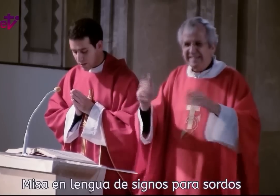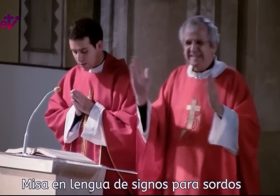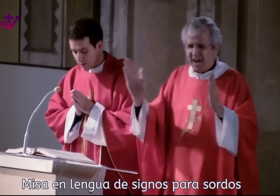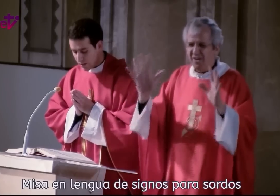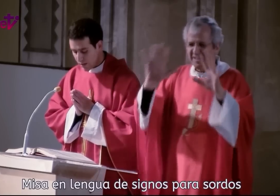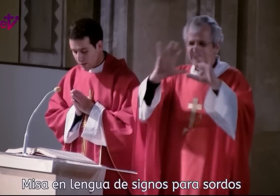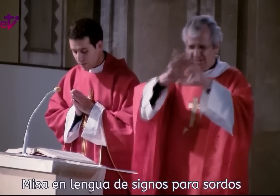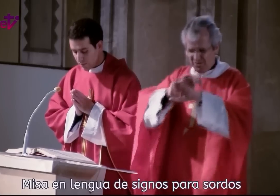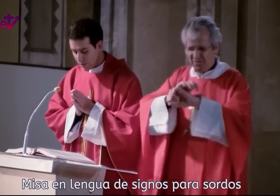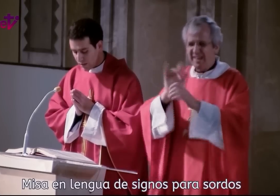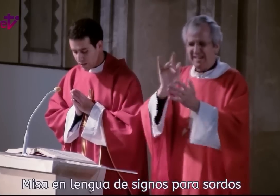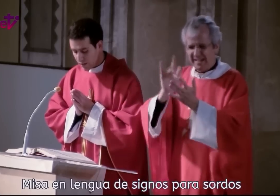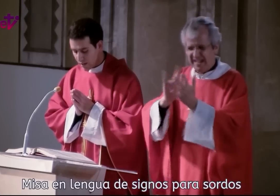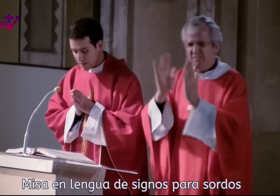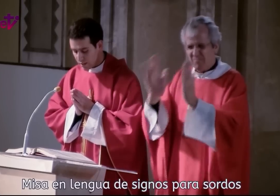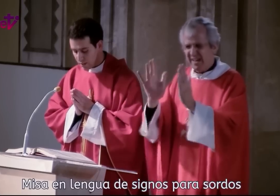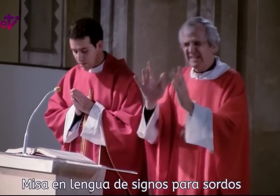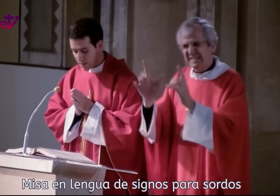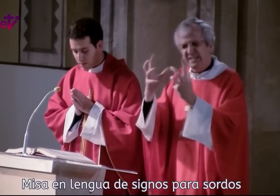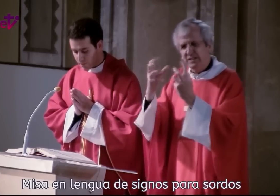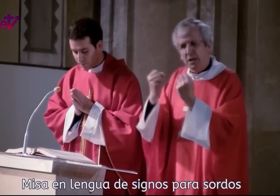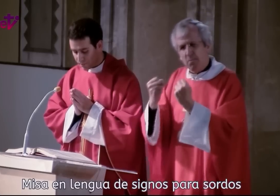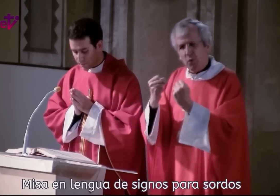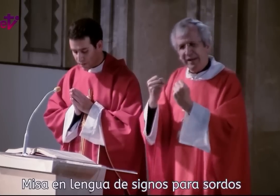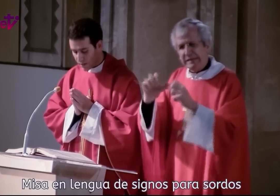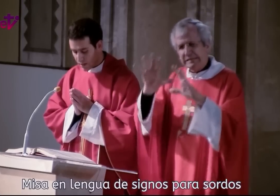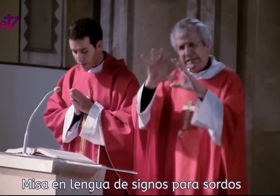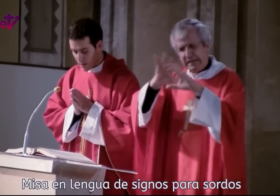hora y la del poder de las tinieblas.